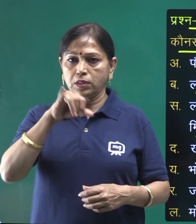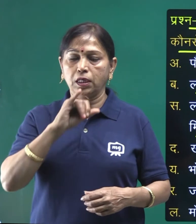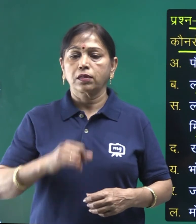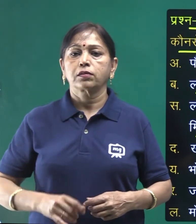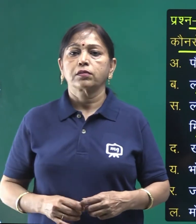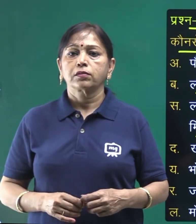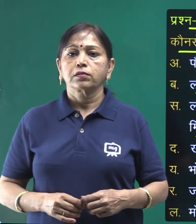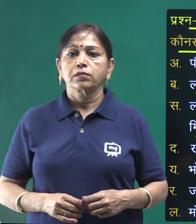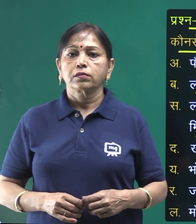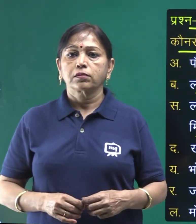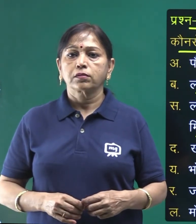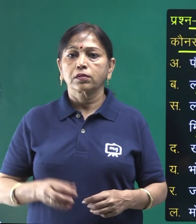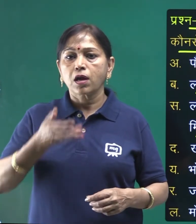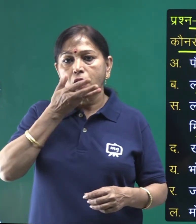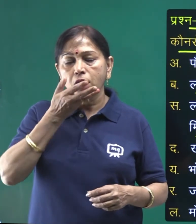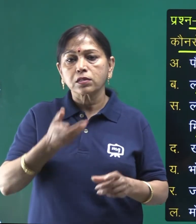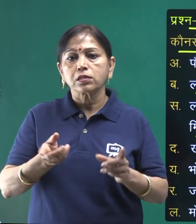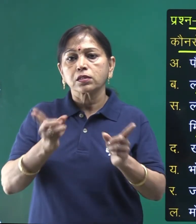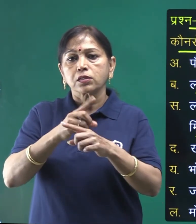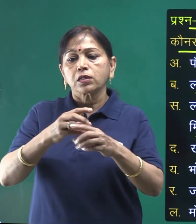6 जल से बर्फ बनाना।